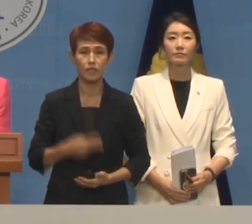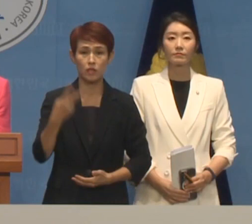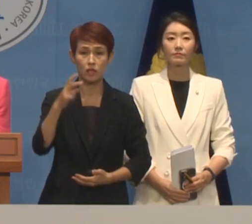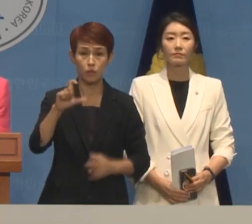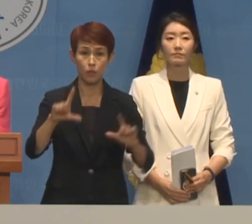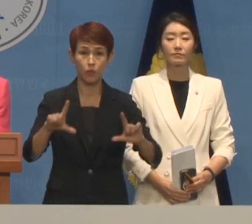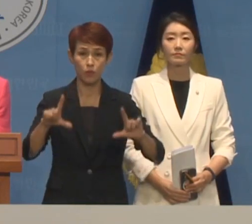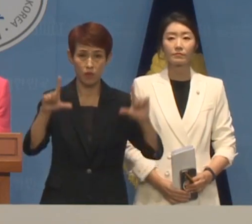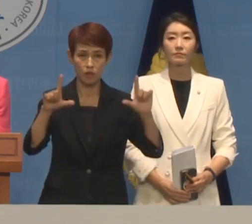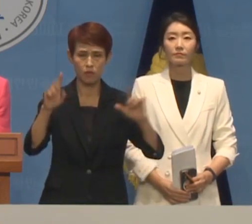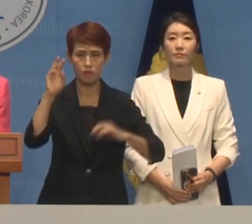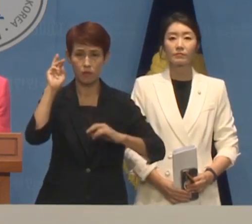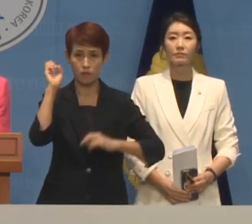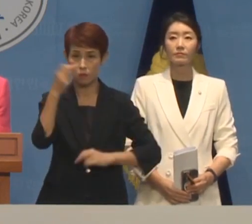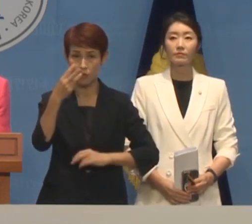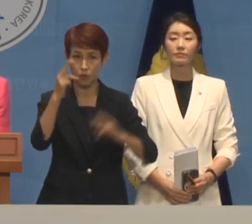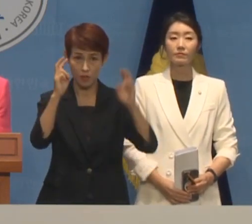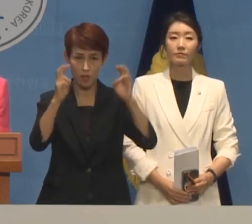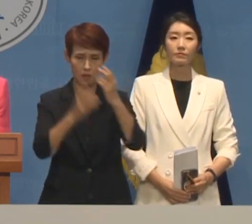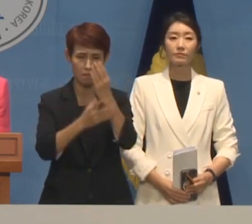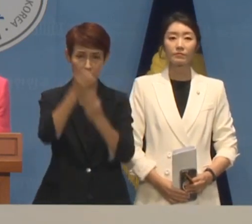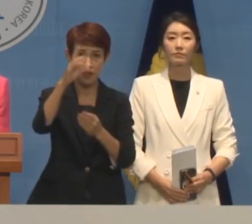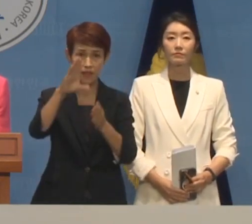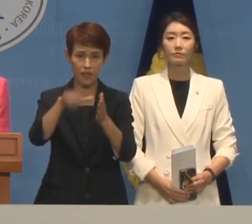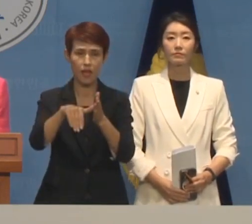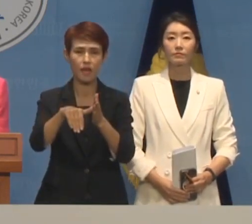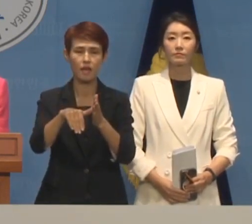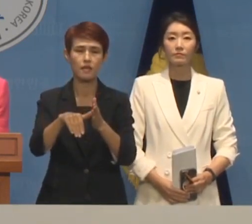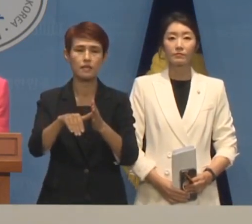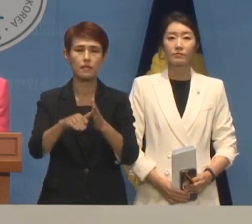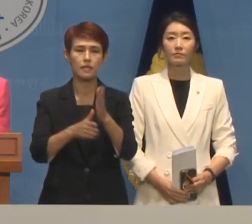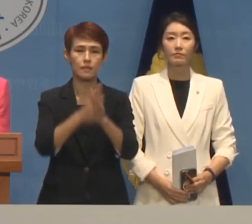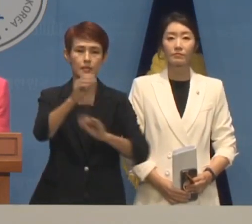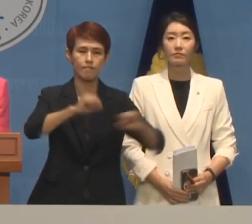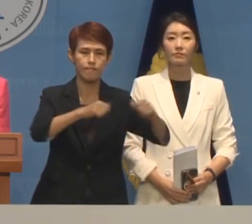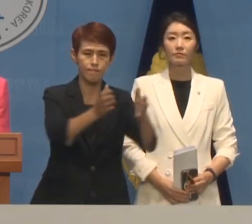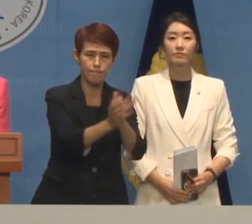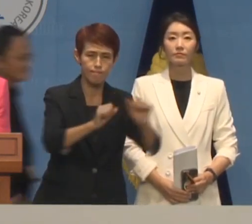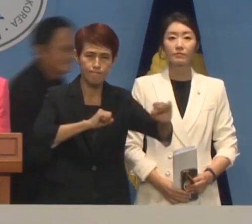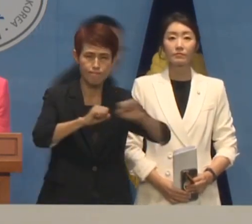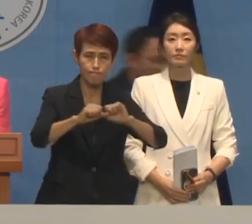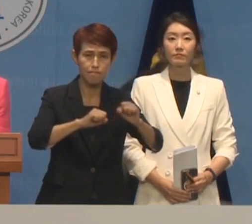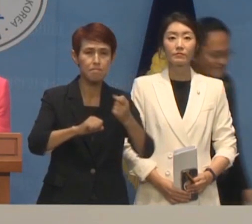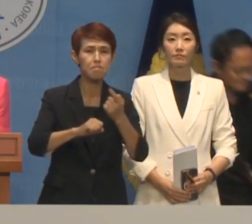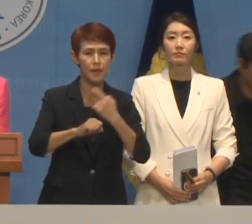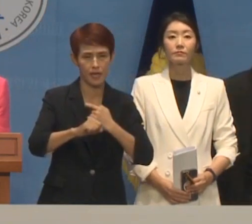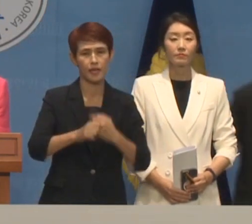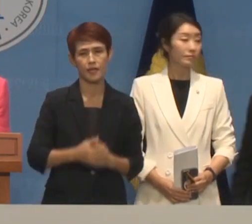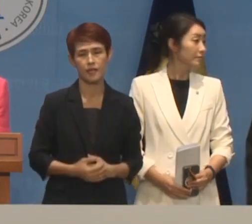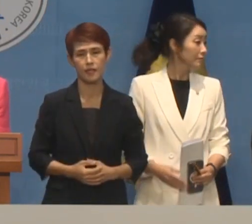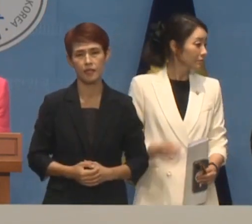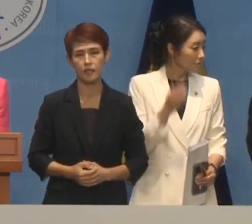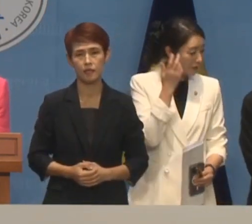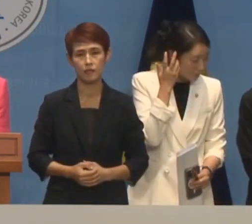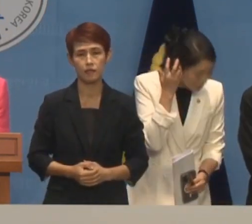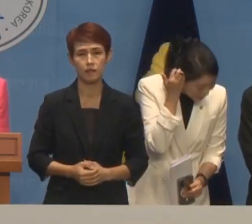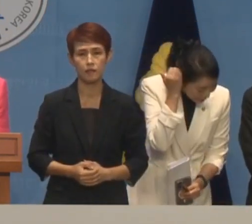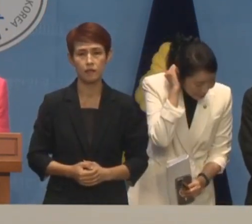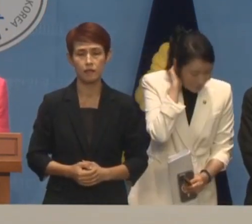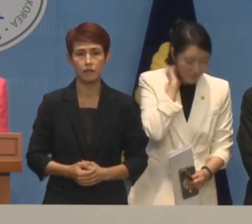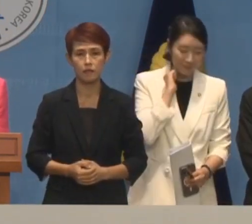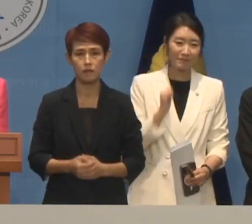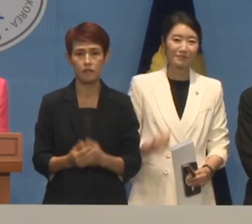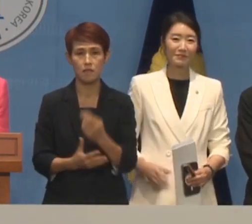합병 당시로부터 시민단체 활동가로 합병의 부당성에 대해서 문제 제기해왔습니다. 그 이후